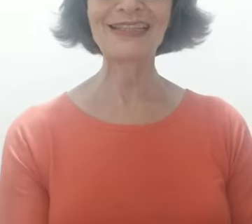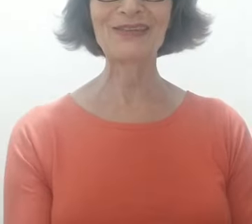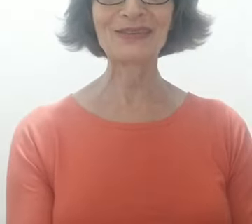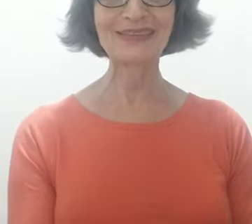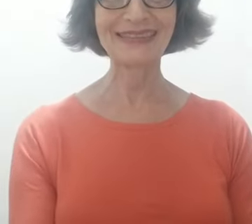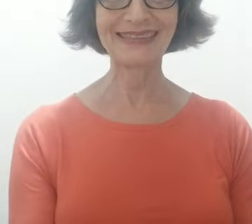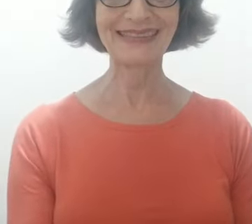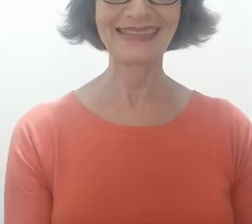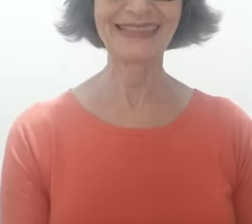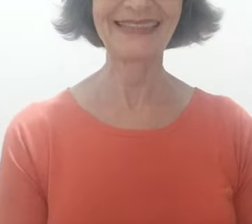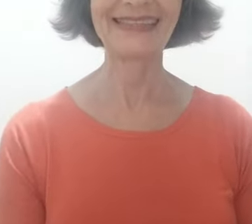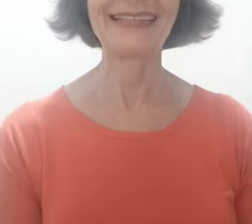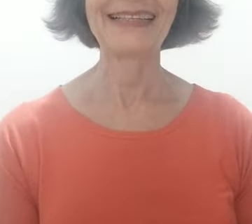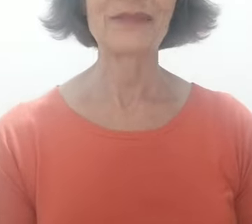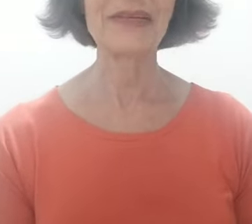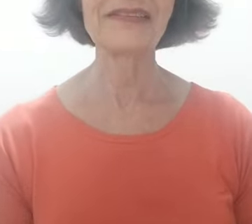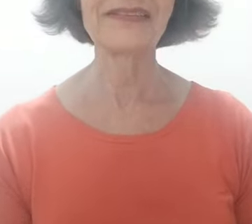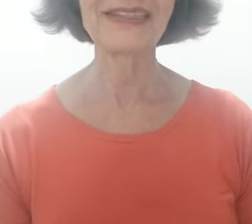Pacheco,